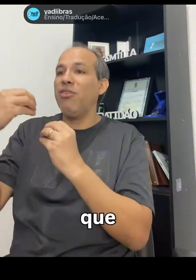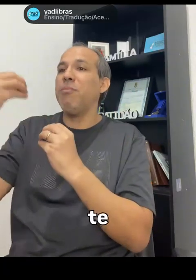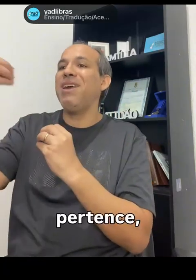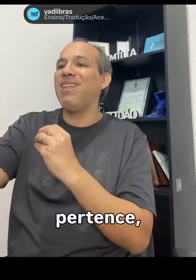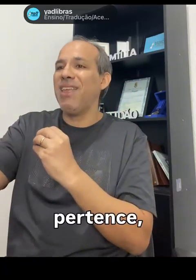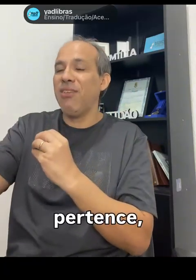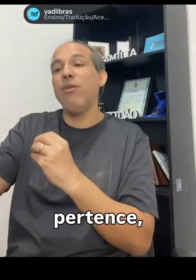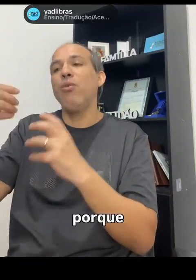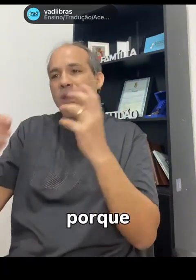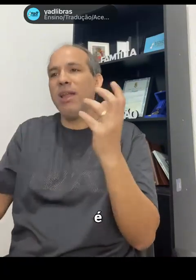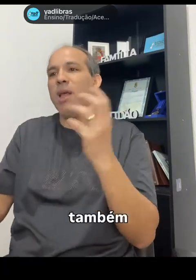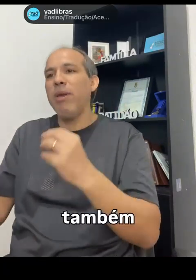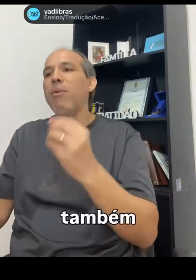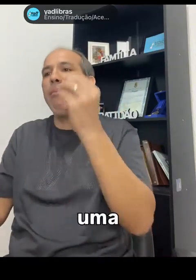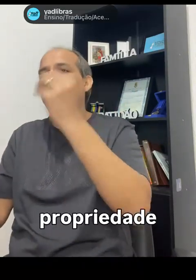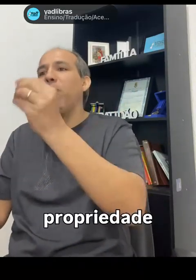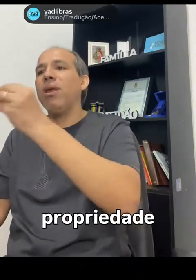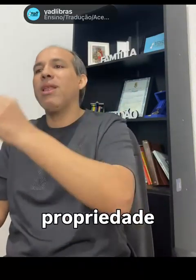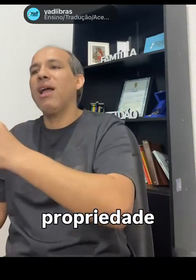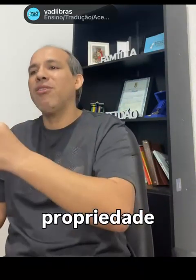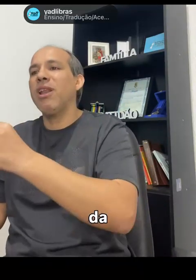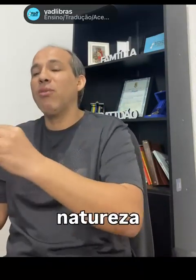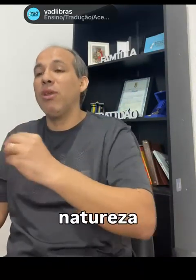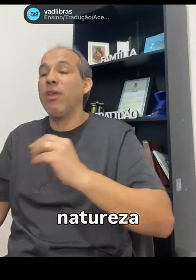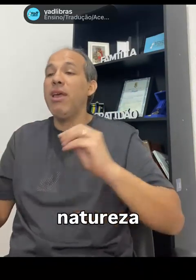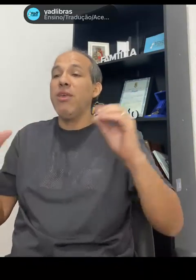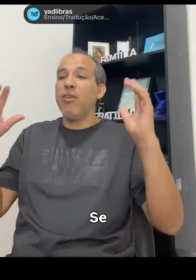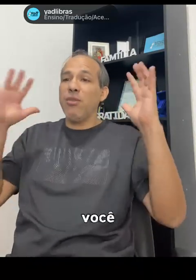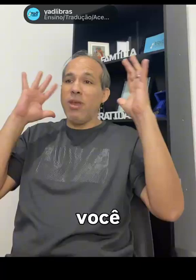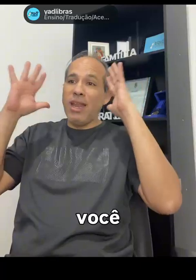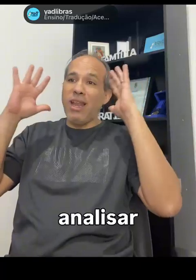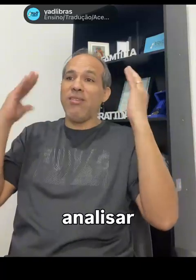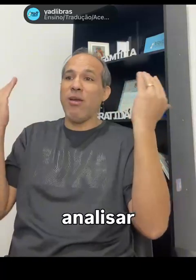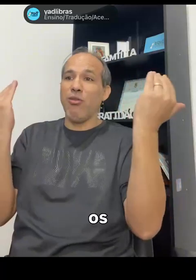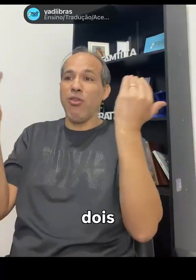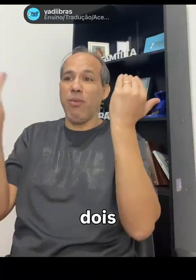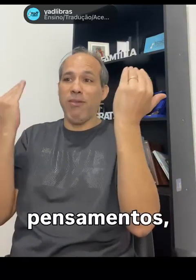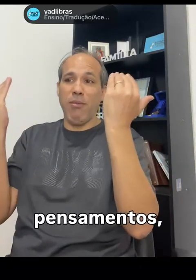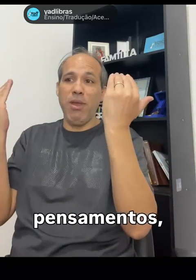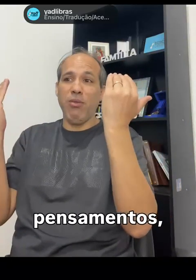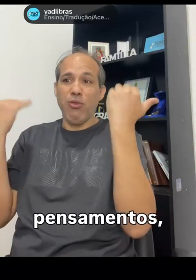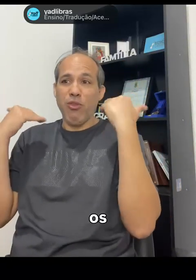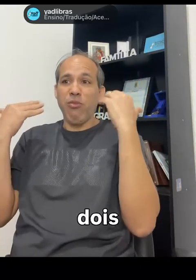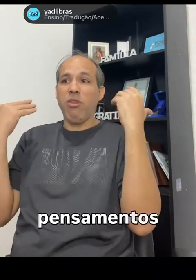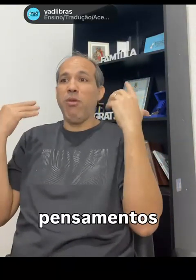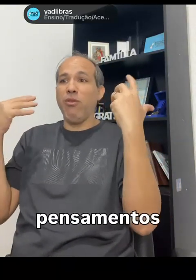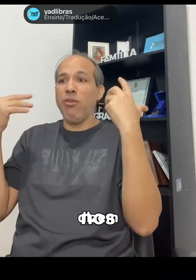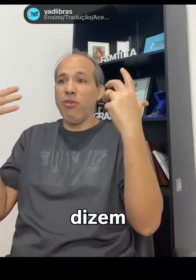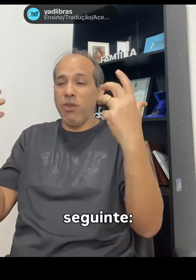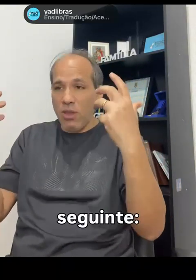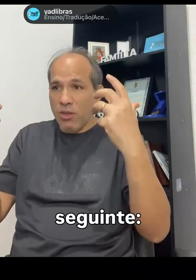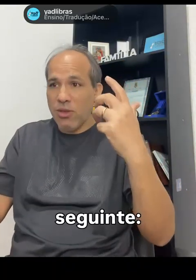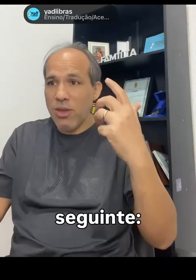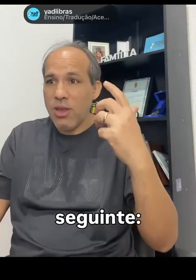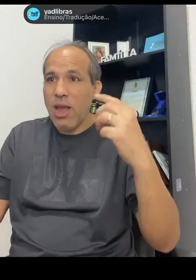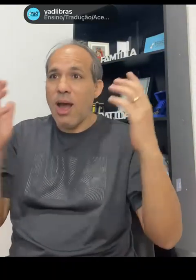te pertence, o que é também uma propriedade da natureza. Se você analisar os dois pensamentos estão dizendo o seguinte: